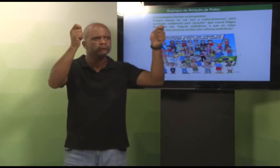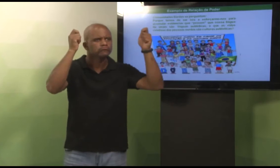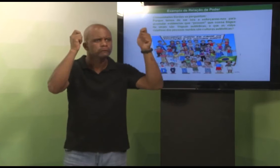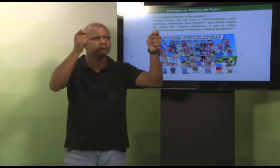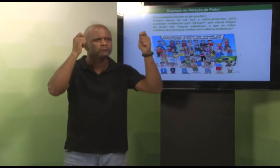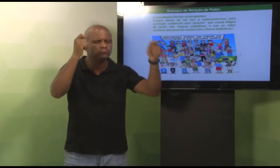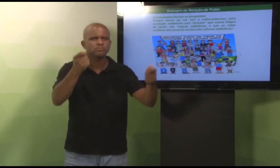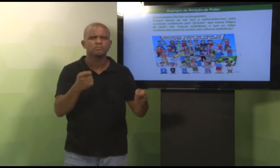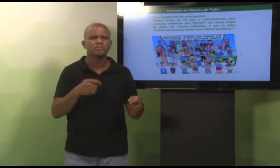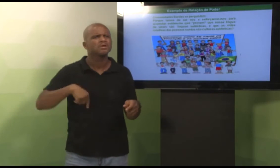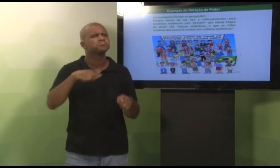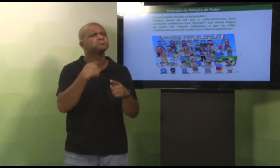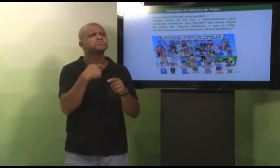movimentando, reivindicando,